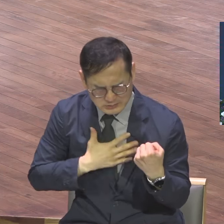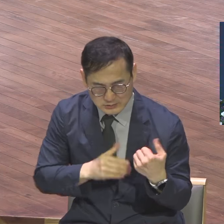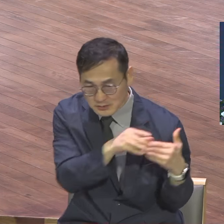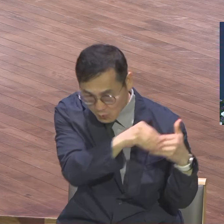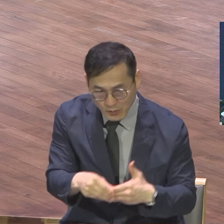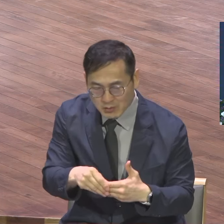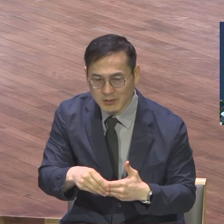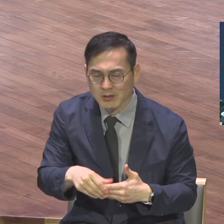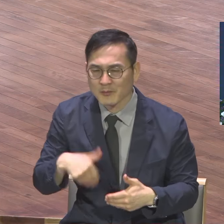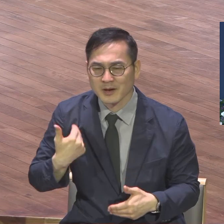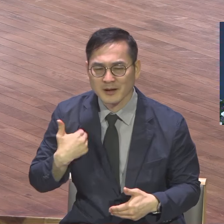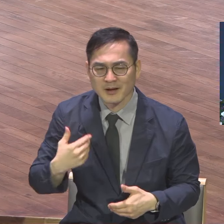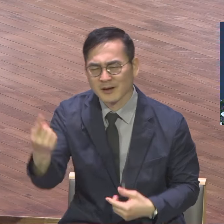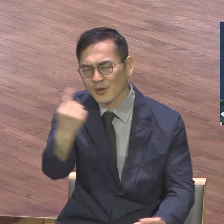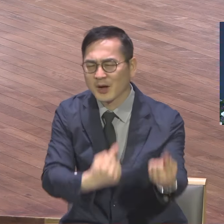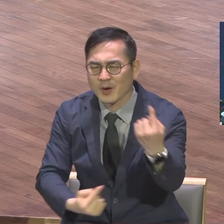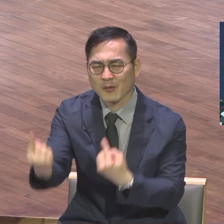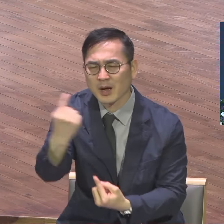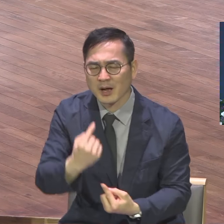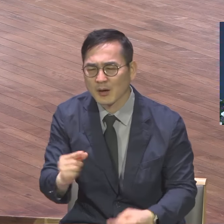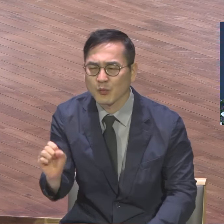왔는지 모르겠지만은